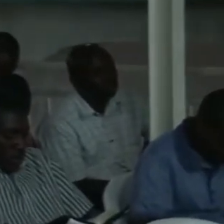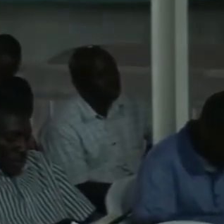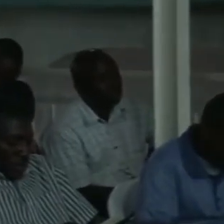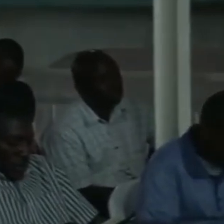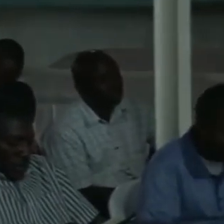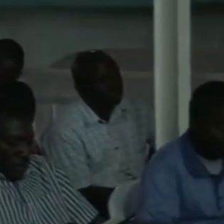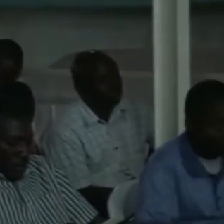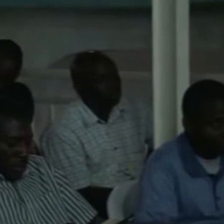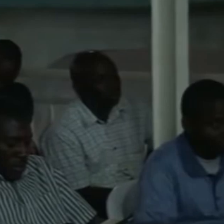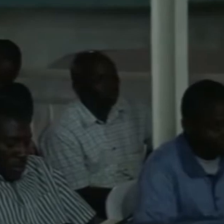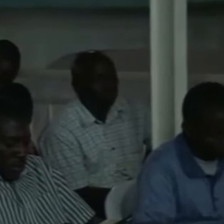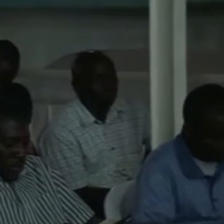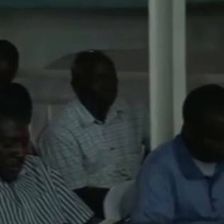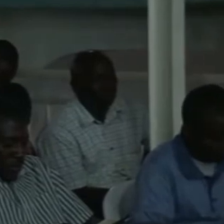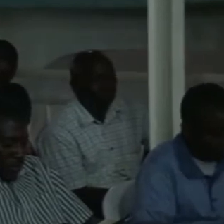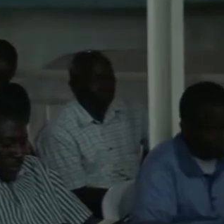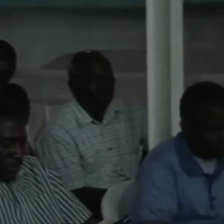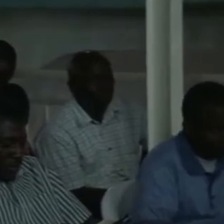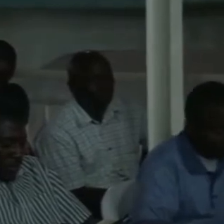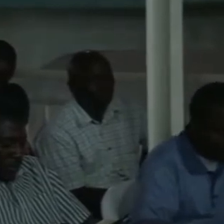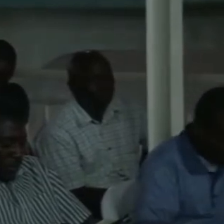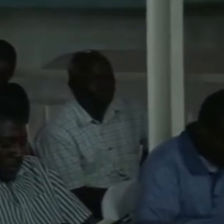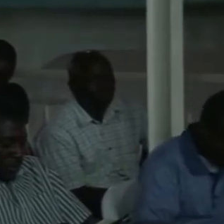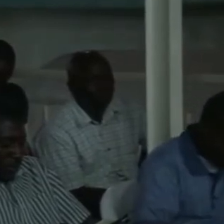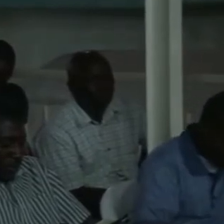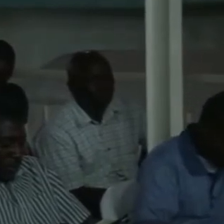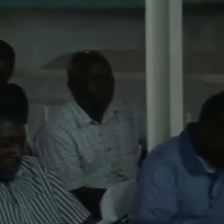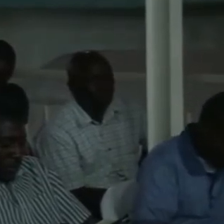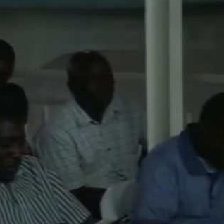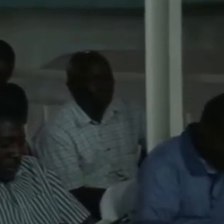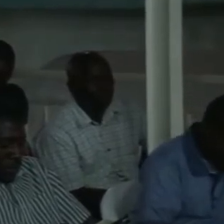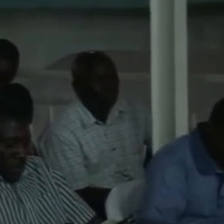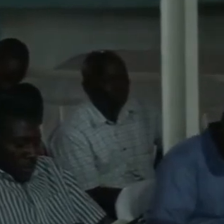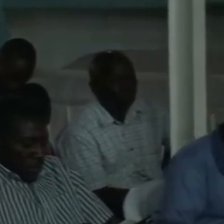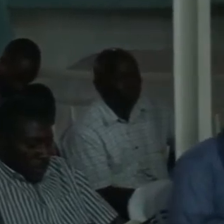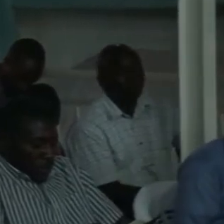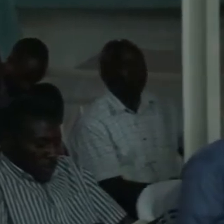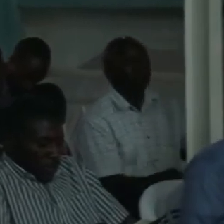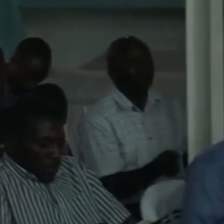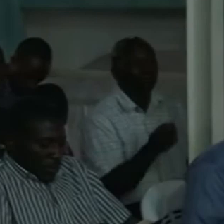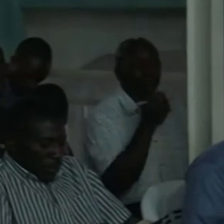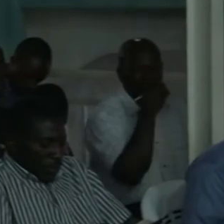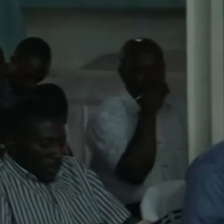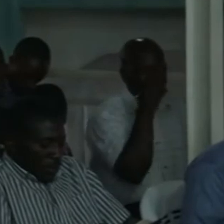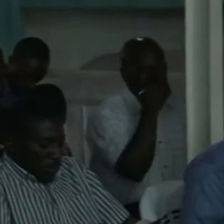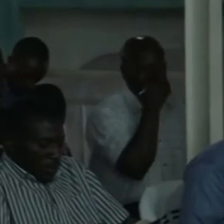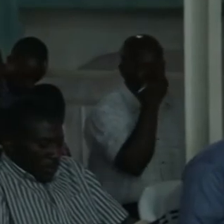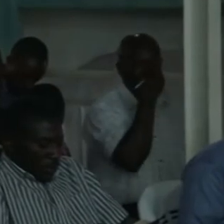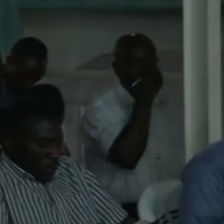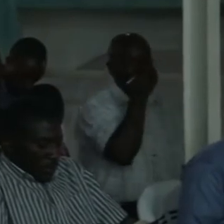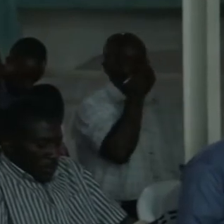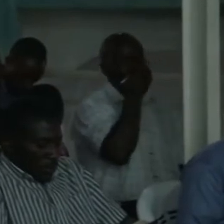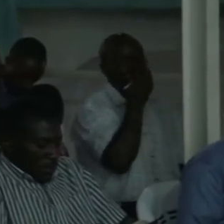wala moto. Nitakutapika toka katika kinywa changu. Kwa sababu unasema, mimi ni